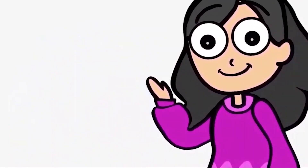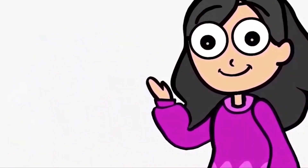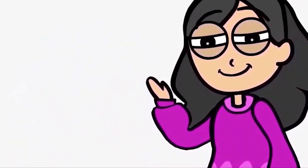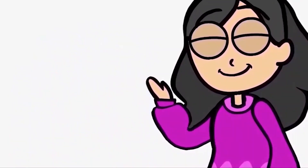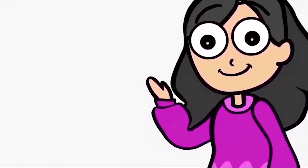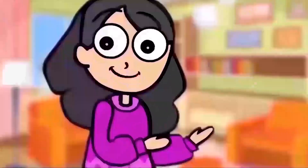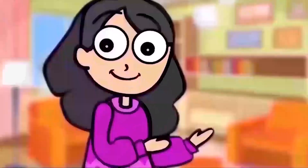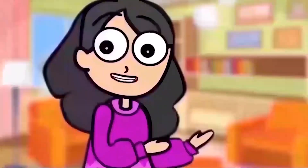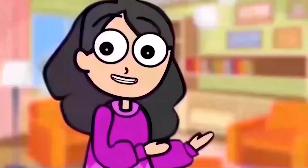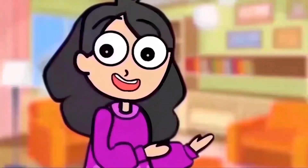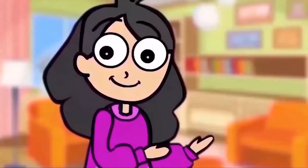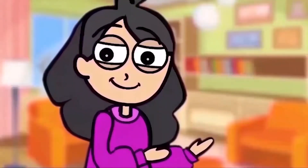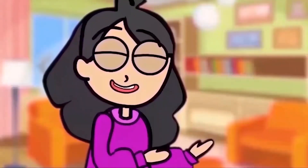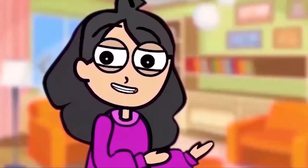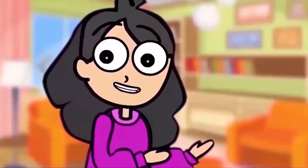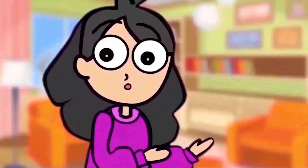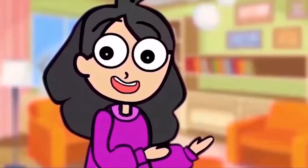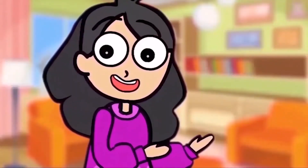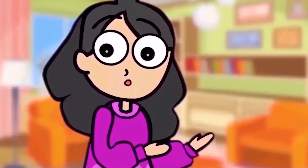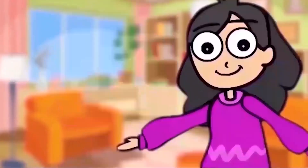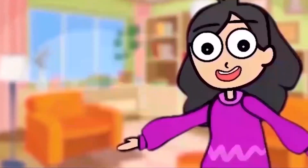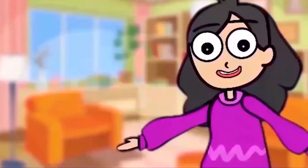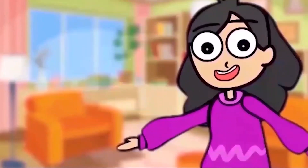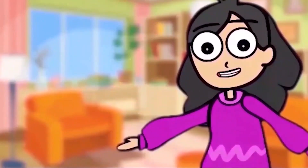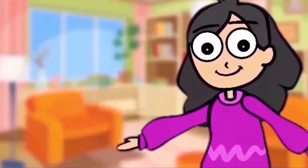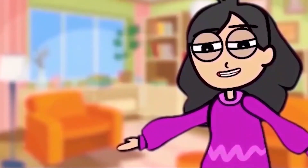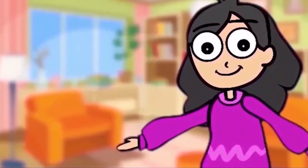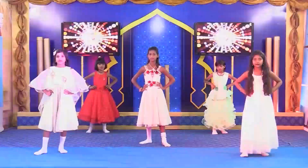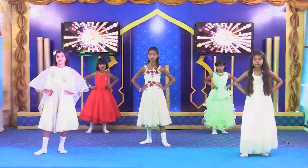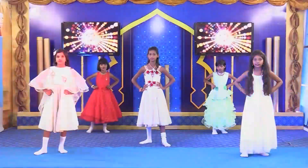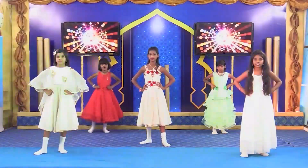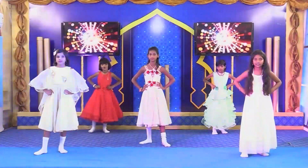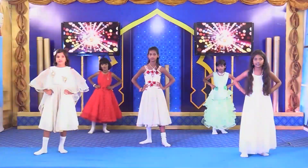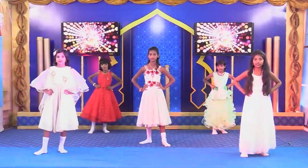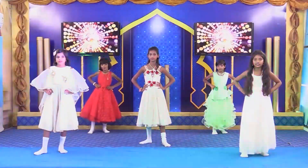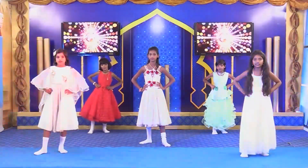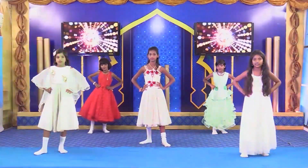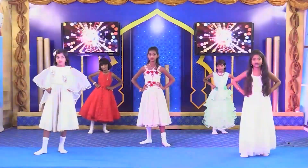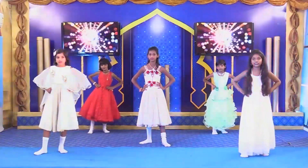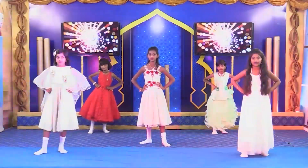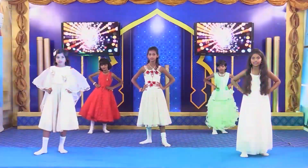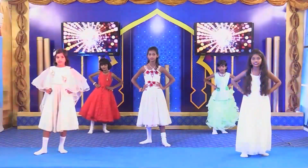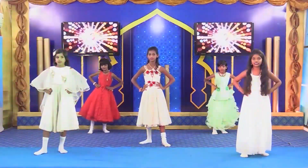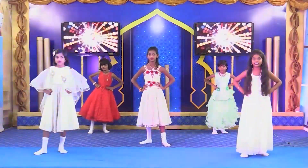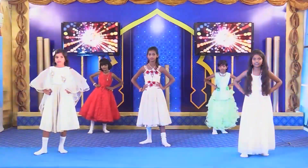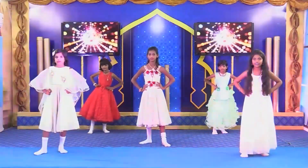करीबा। चलो समस्ते ठिया होई की नाचा करीबा।